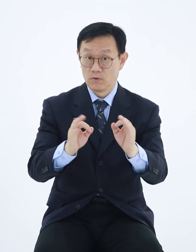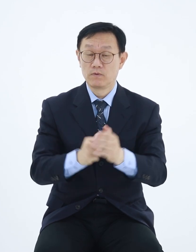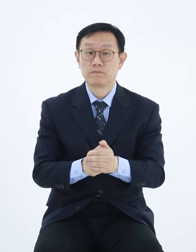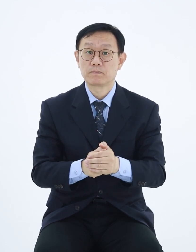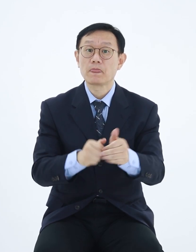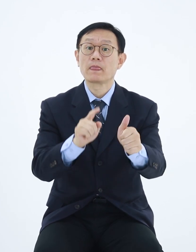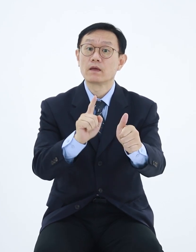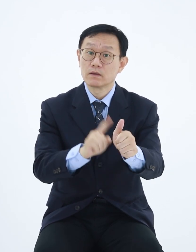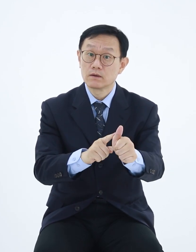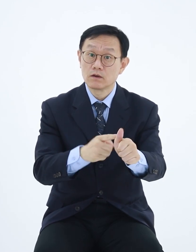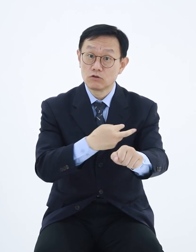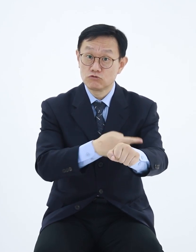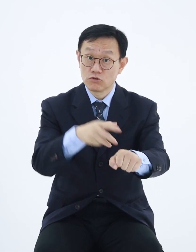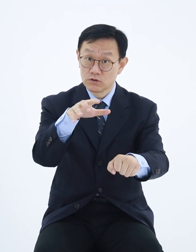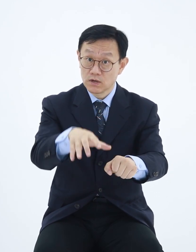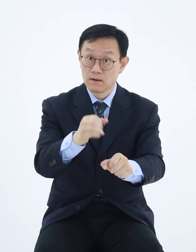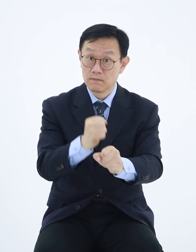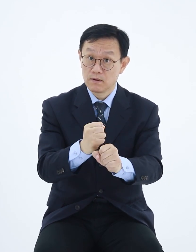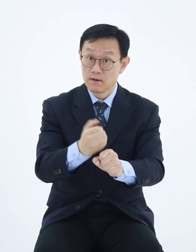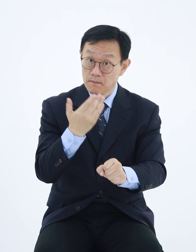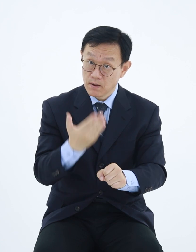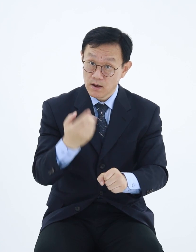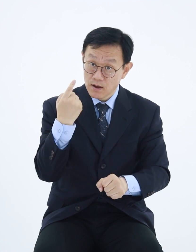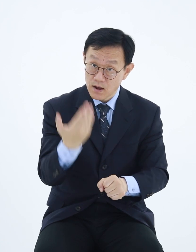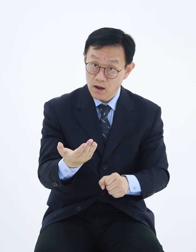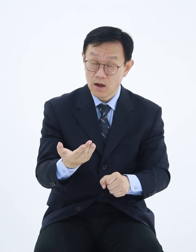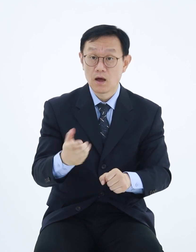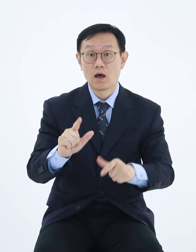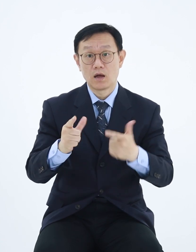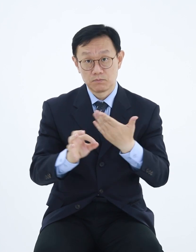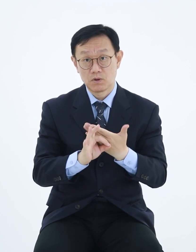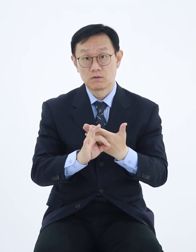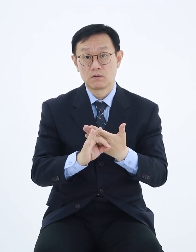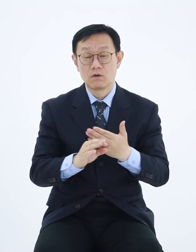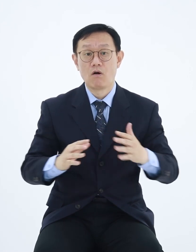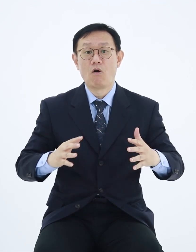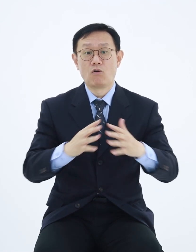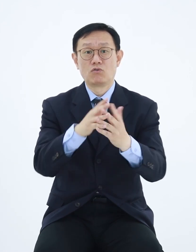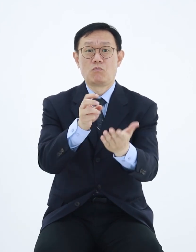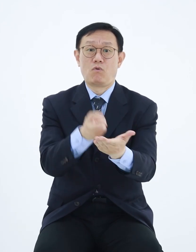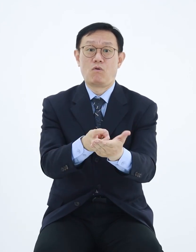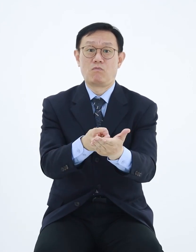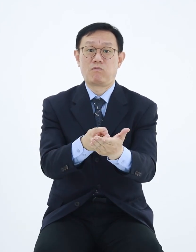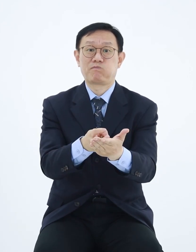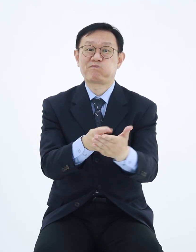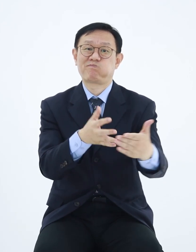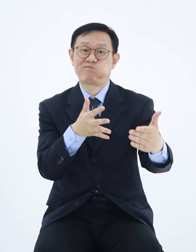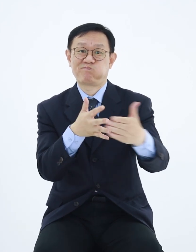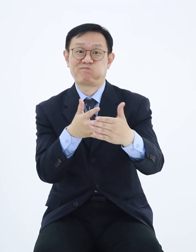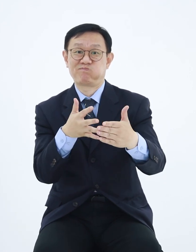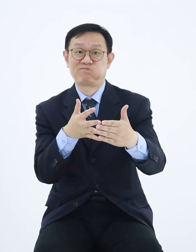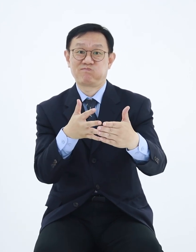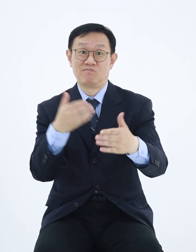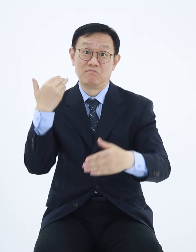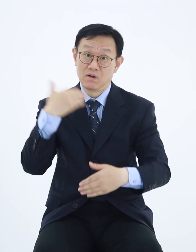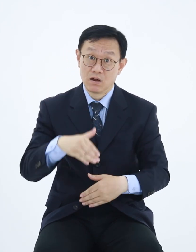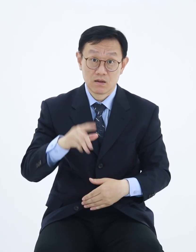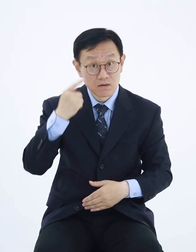H씨는 수영장을 만들 수 있었을까요? 아니면 건축법 때문에 수영장을 만들지 못했을까요?